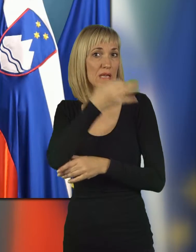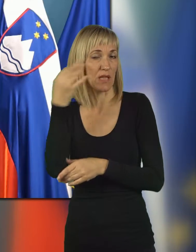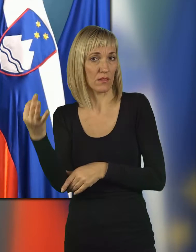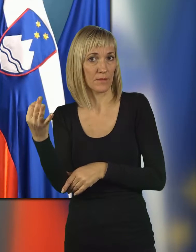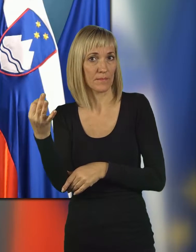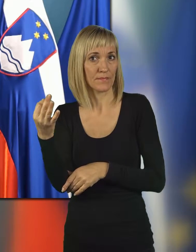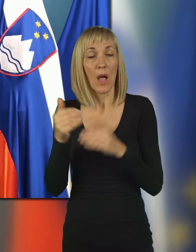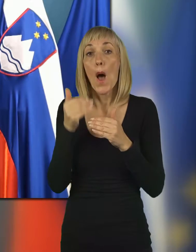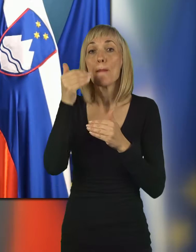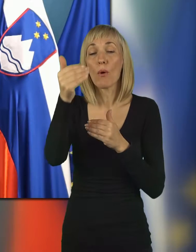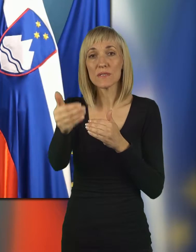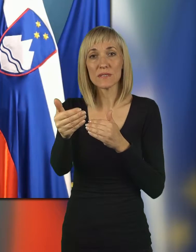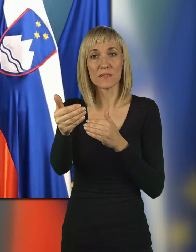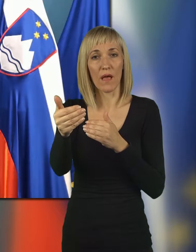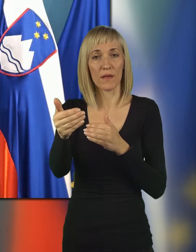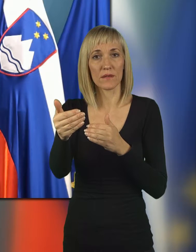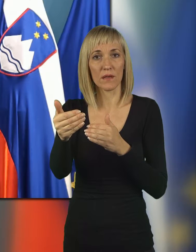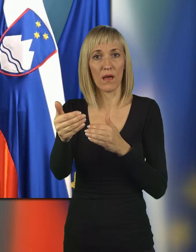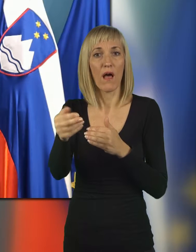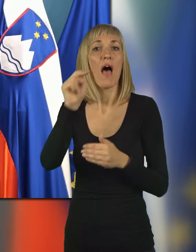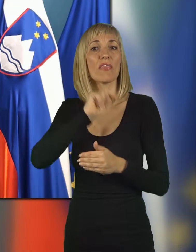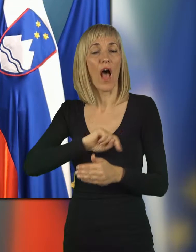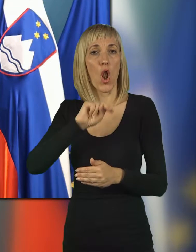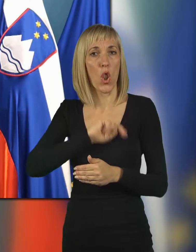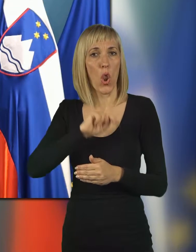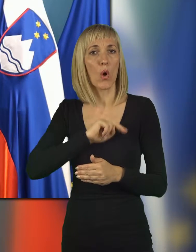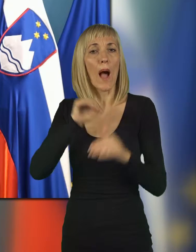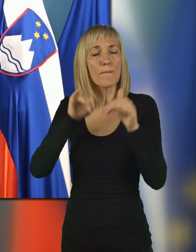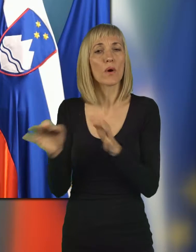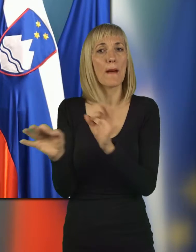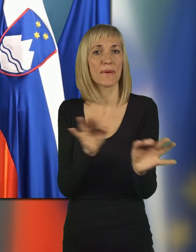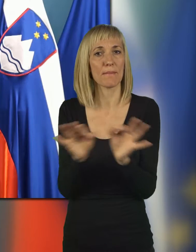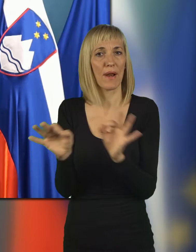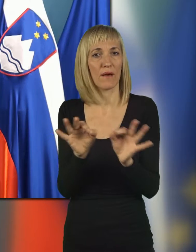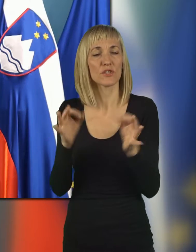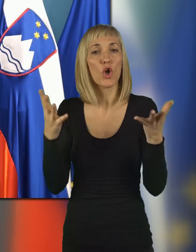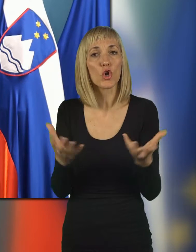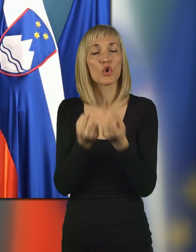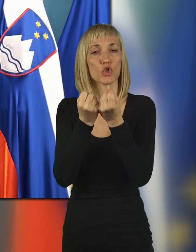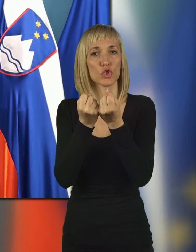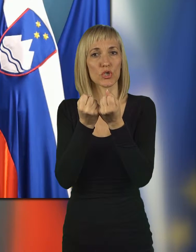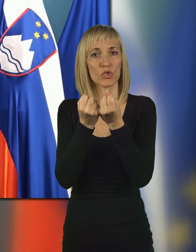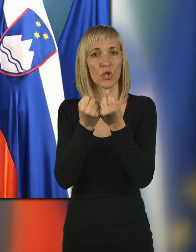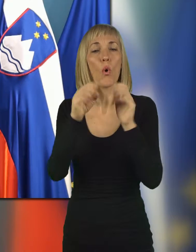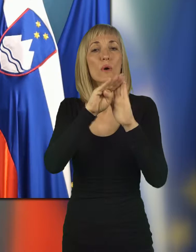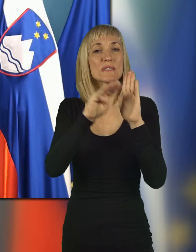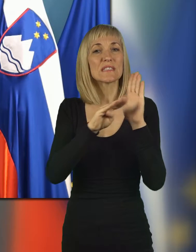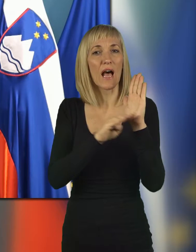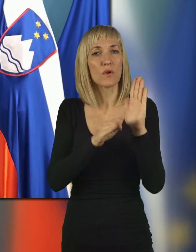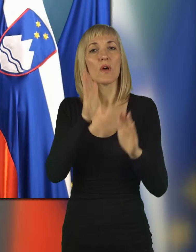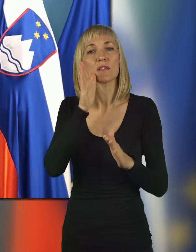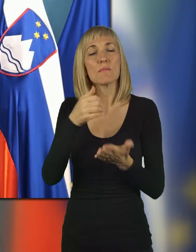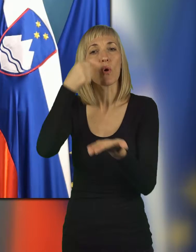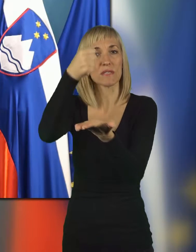dneh. Kasneje pa je naloga priprave rešitev in pa zakona, ki